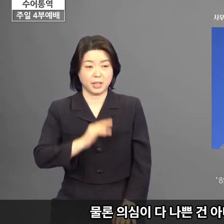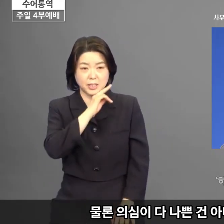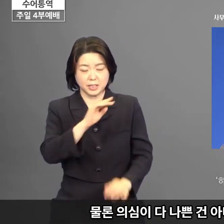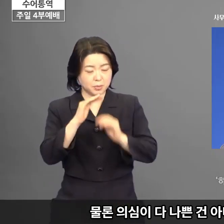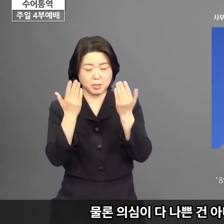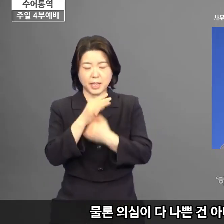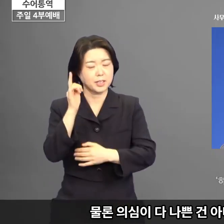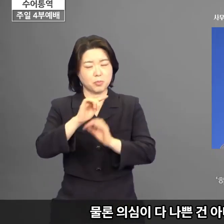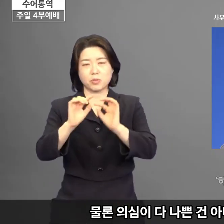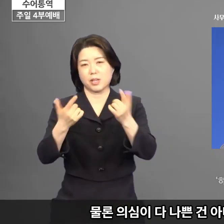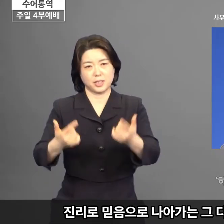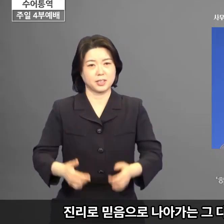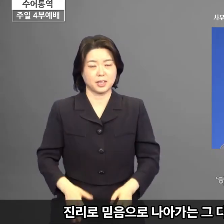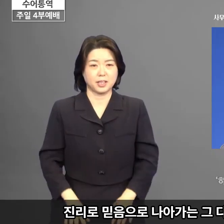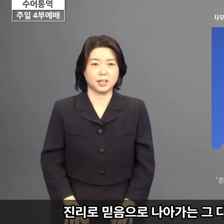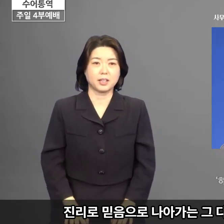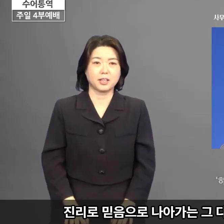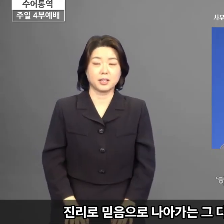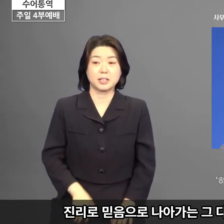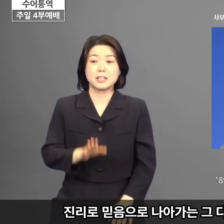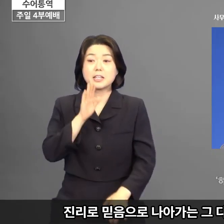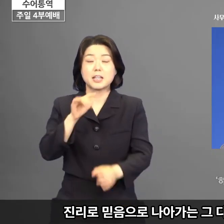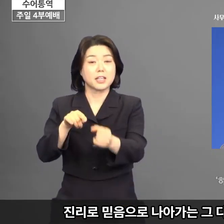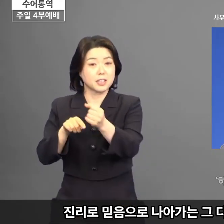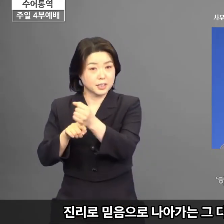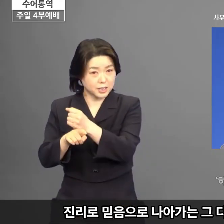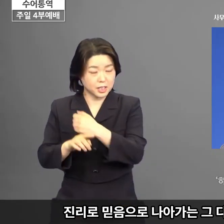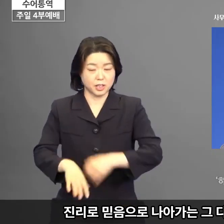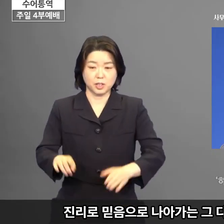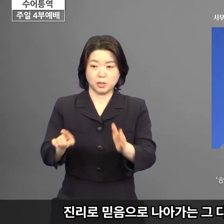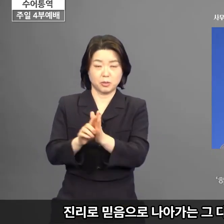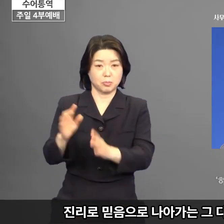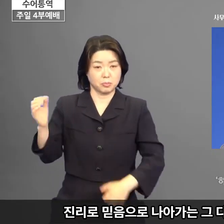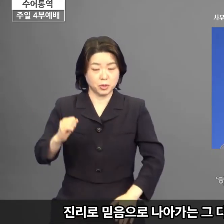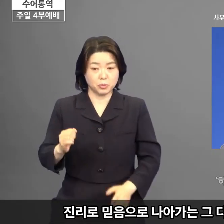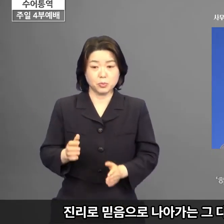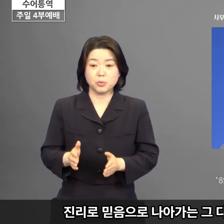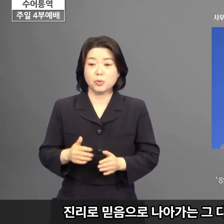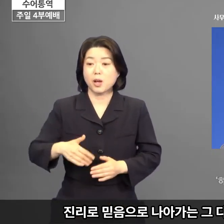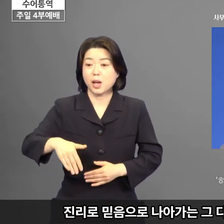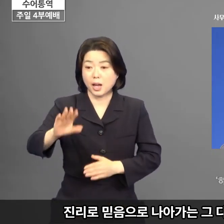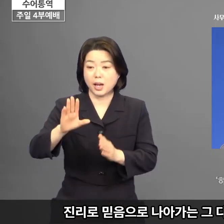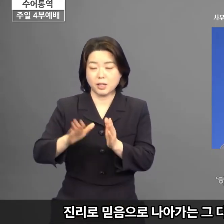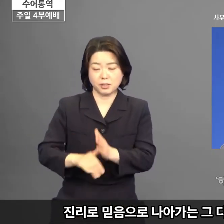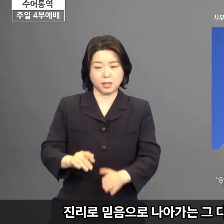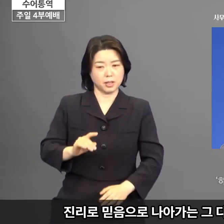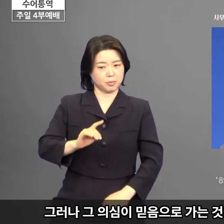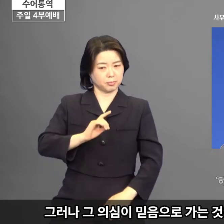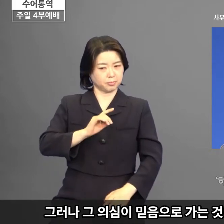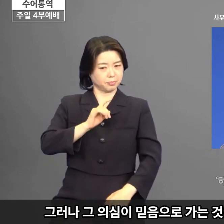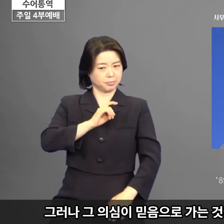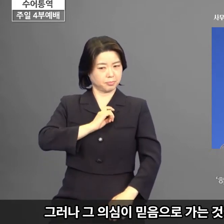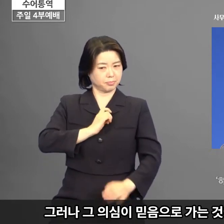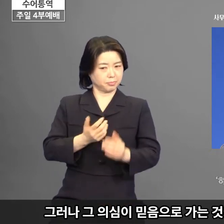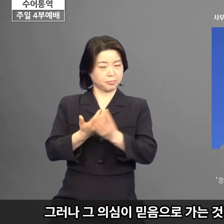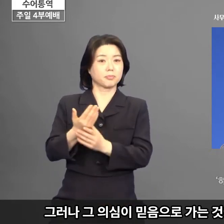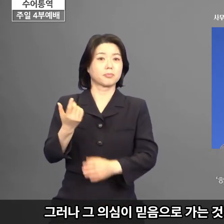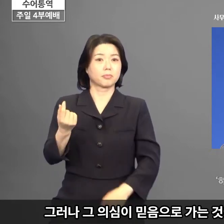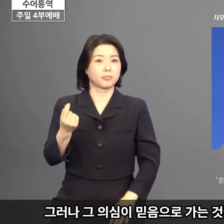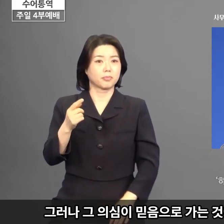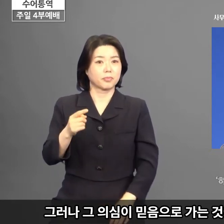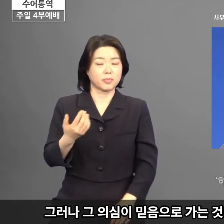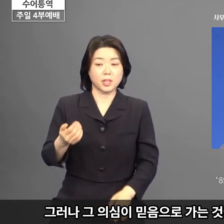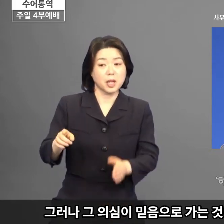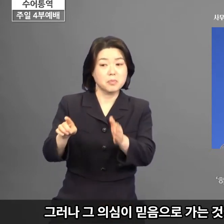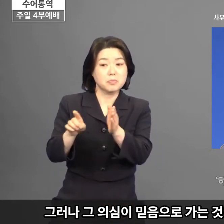아니라고 말씀드렸습니다. 진리로, 믿음으로 나아가는 그 다리에 의심이 있을 수 있어요. 그러나 그 의심이 믿음으로